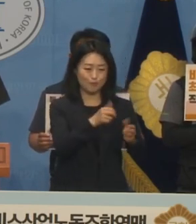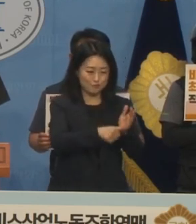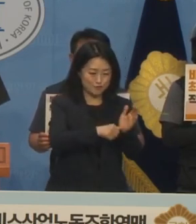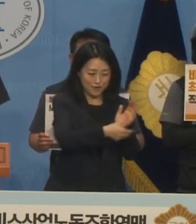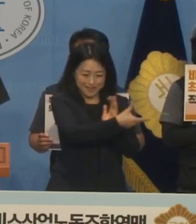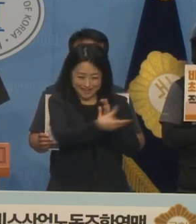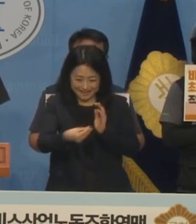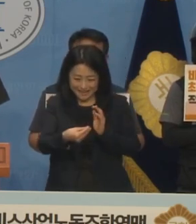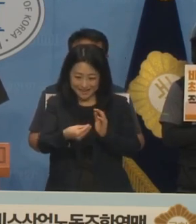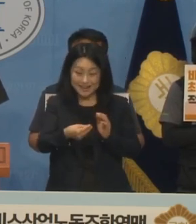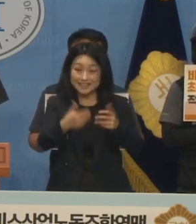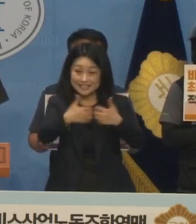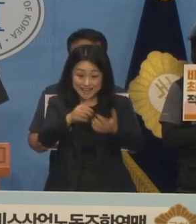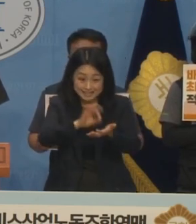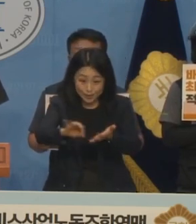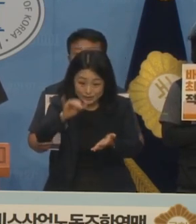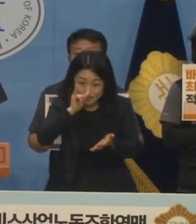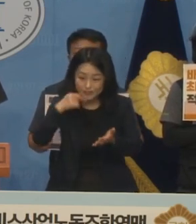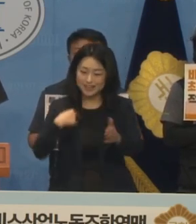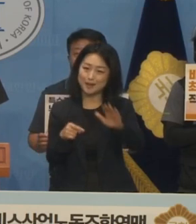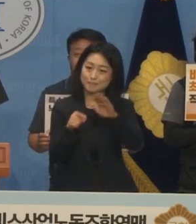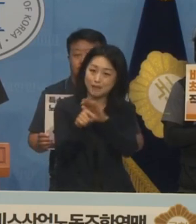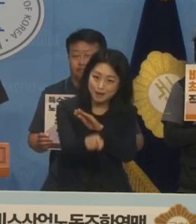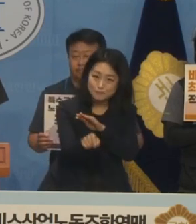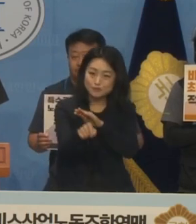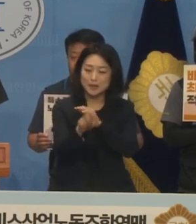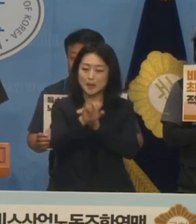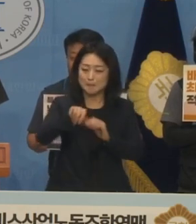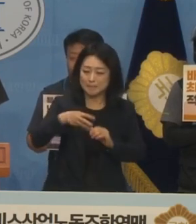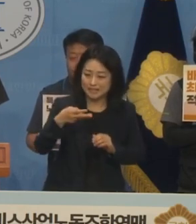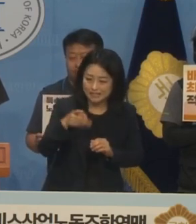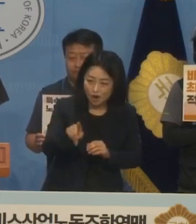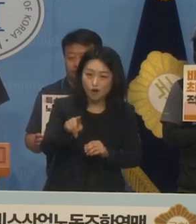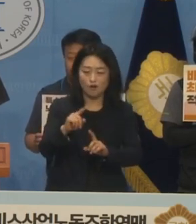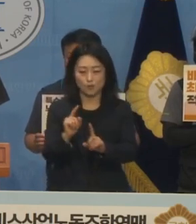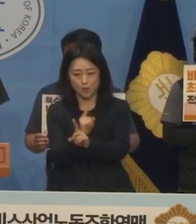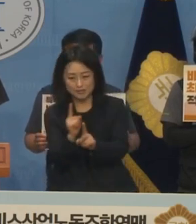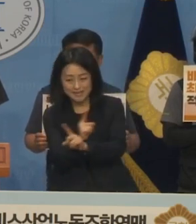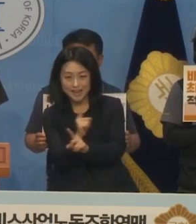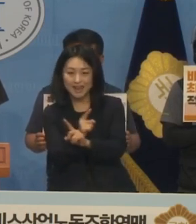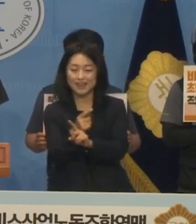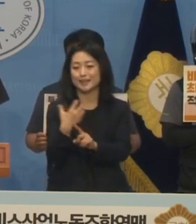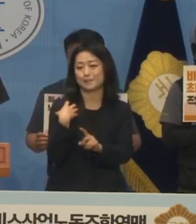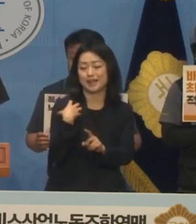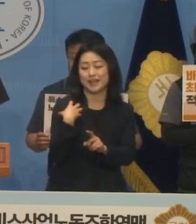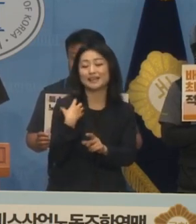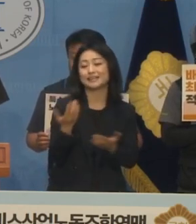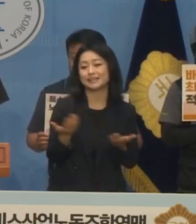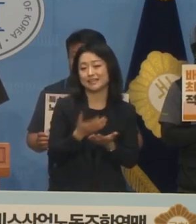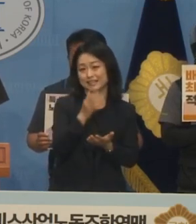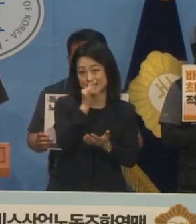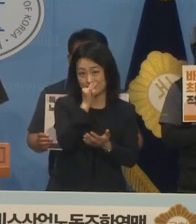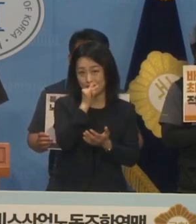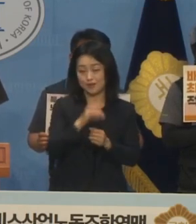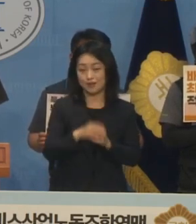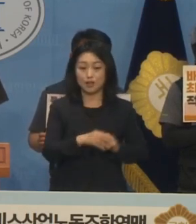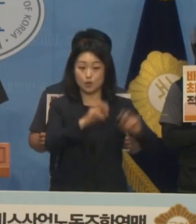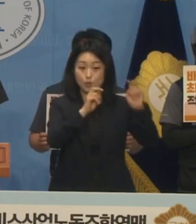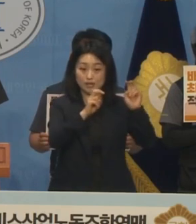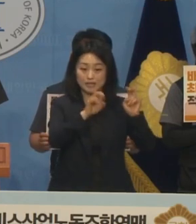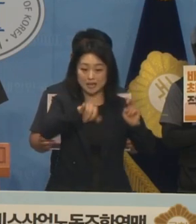안녕하십니까. 저는 전국 가전통신 서비스 노동조합 SK매직 MC지부 지부장 임창도입니다. 우리 방문